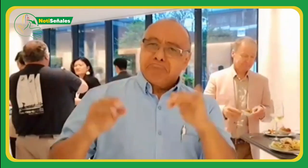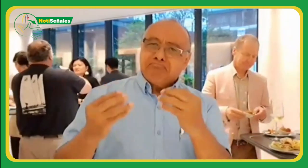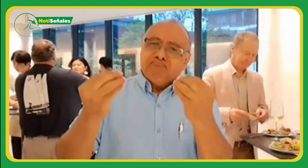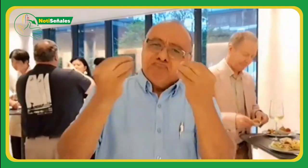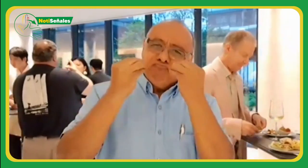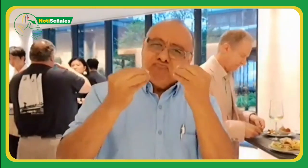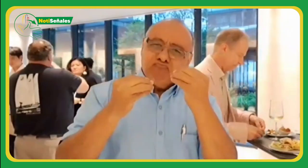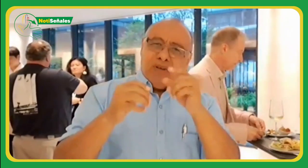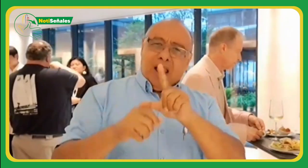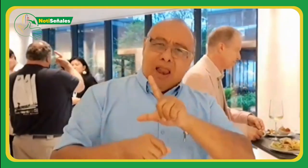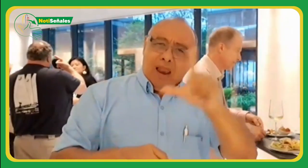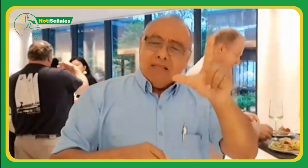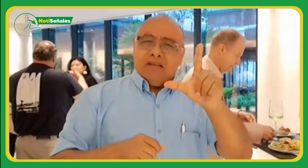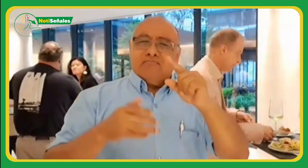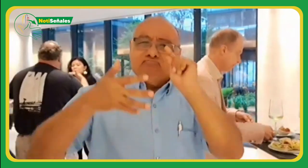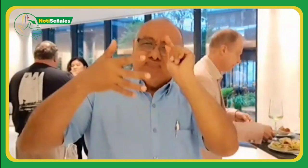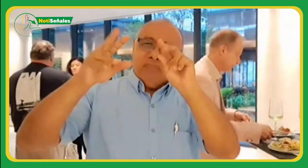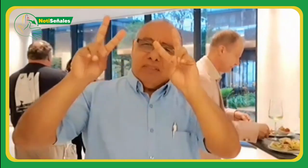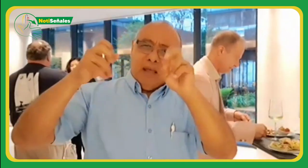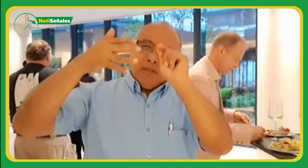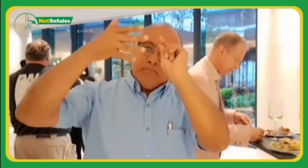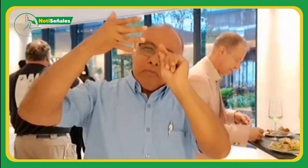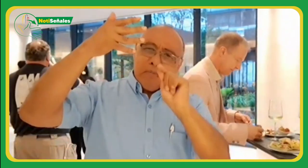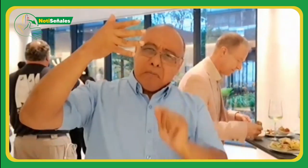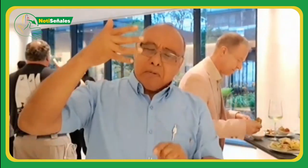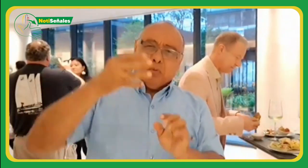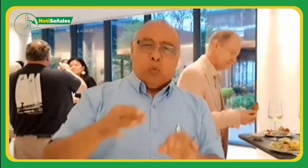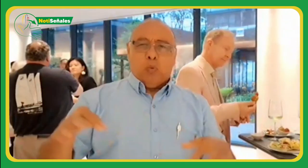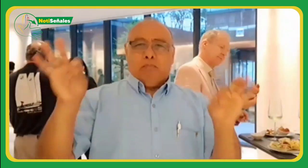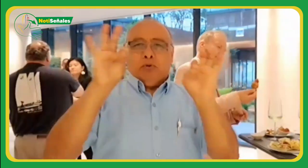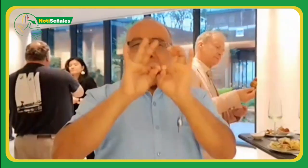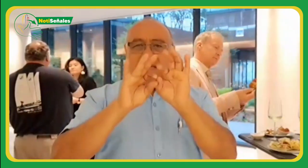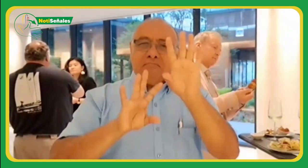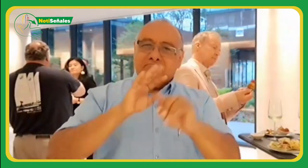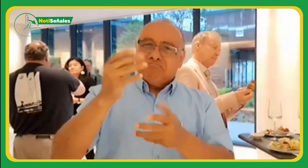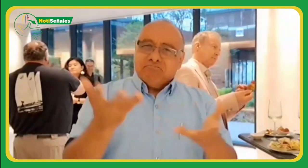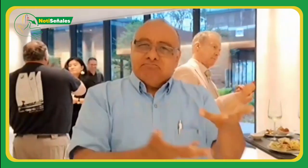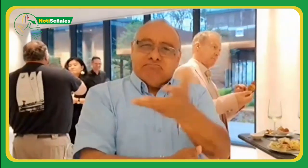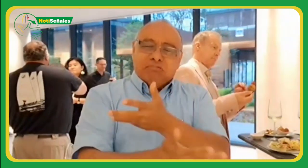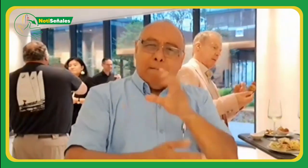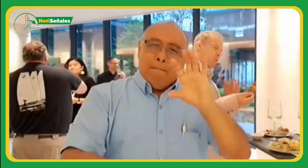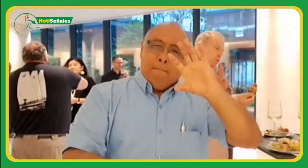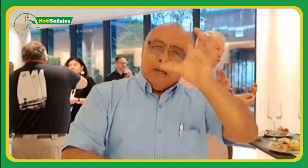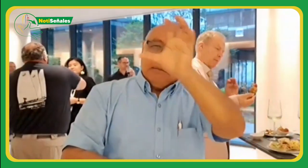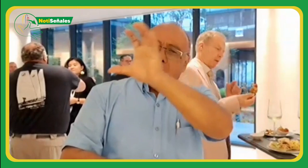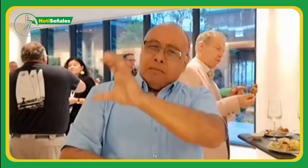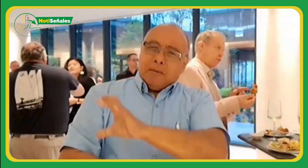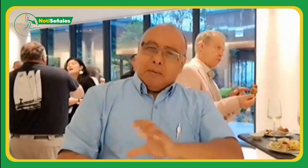una actividad de formación sobre liderazgo y otros temas de Gran importancia de los cuales aprendimos y compartimos los países